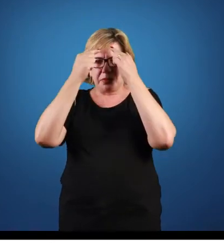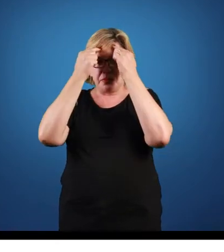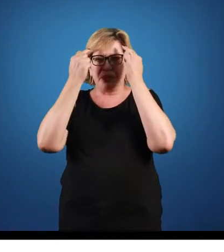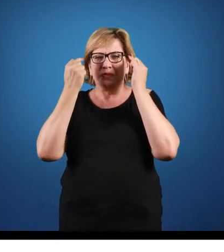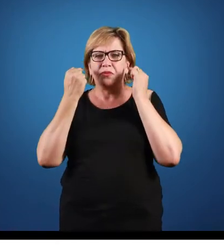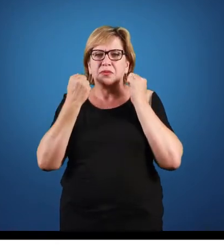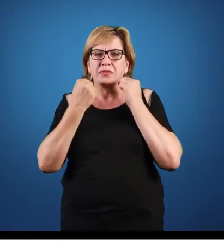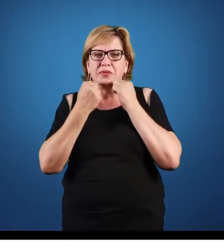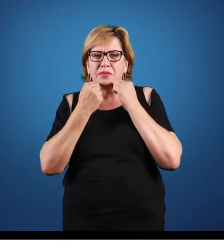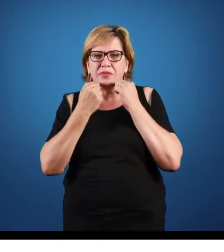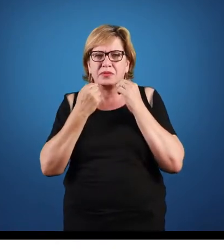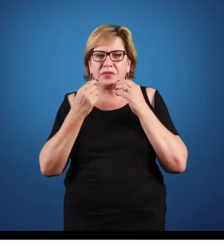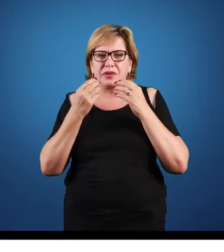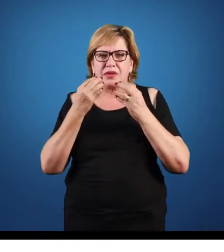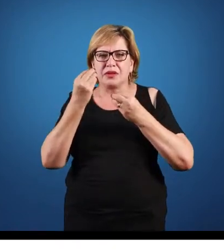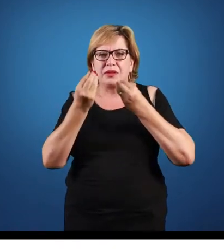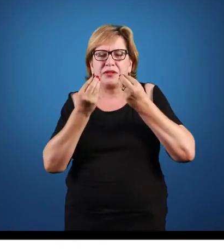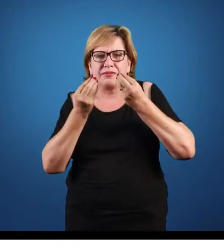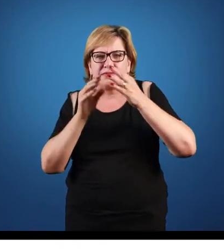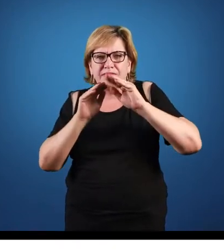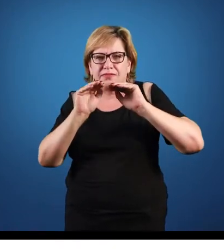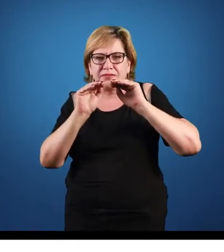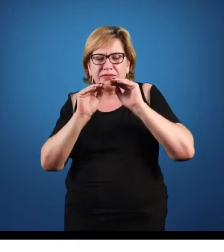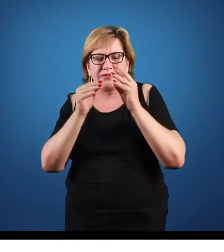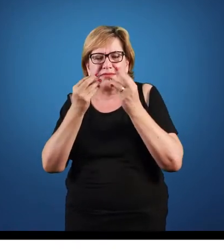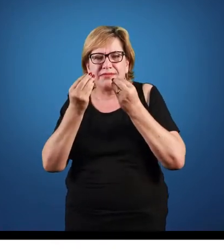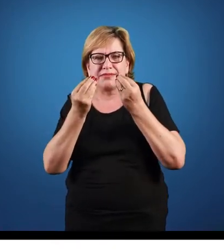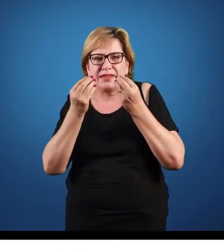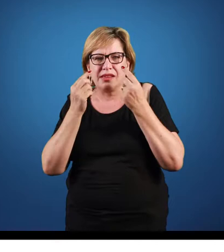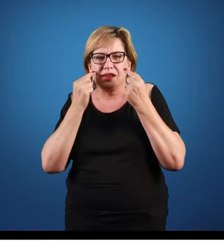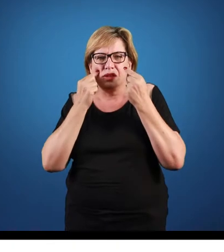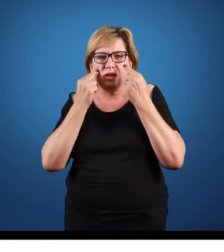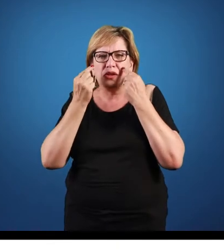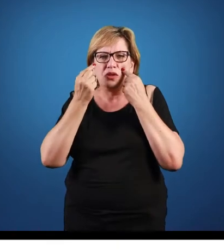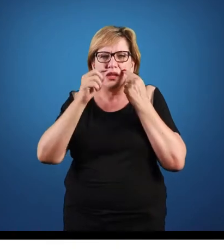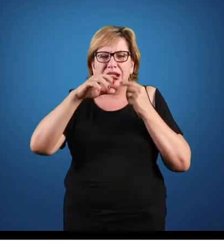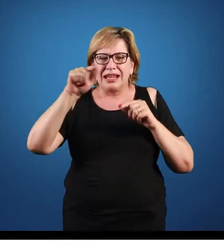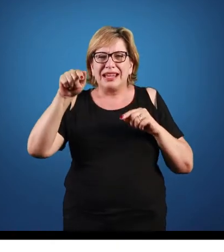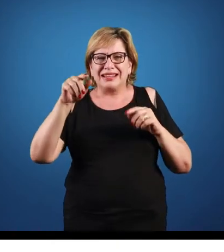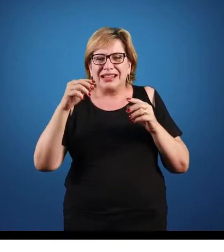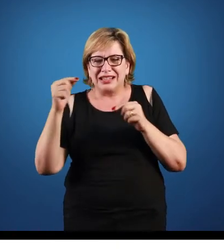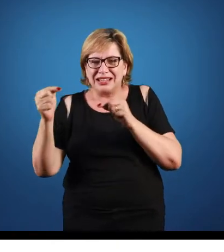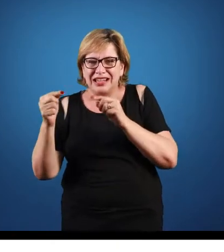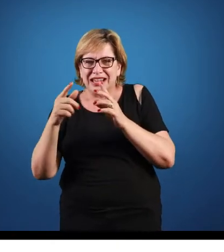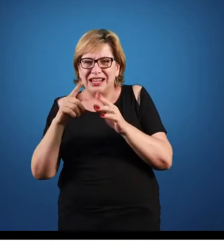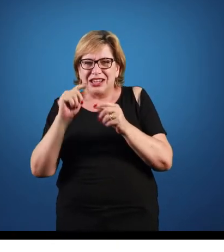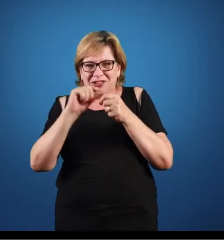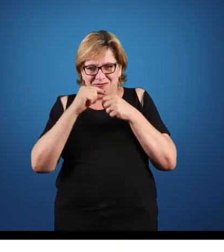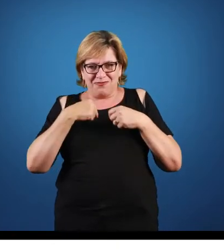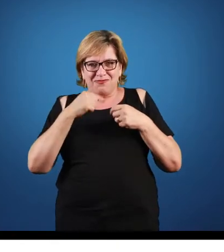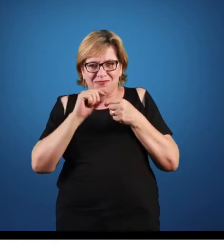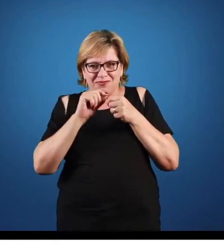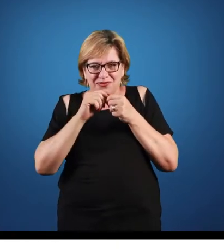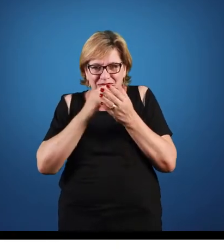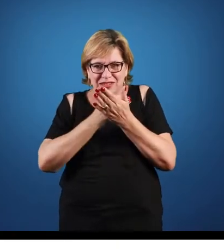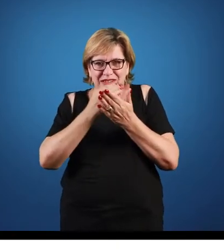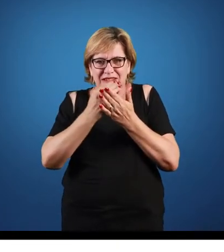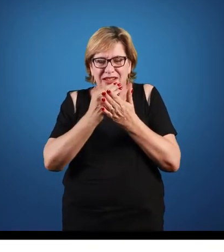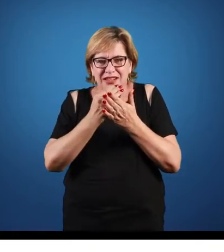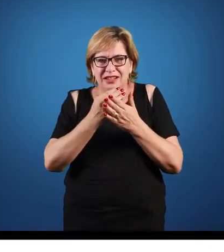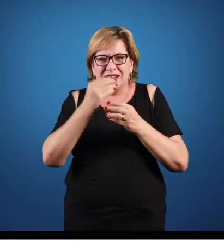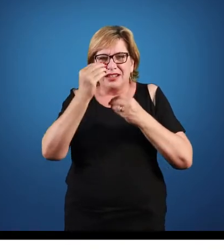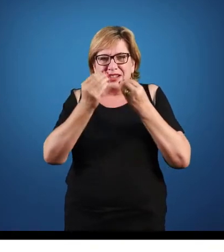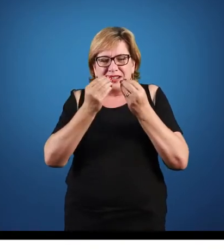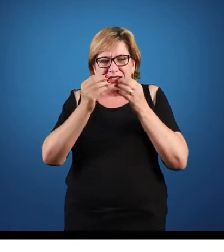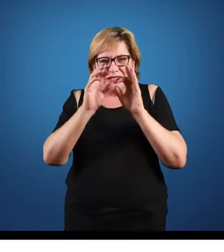em bronze em um imac e aqui no cinema e tem esse aliás lembrei que eu fiz eles começam assim clay